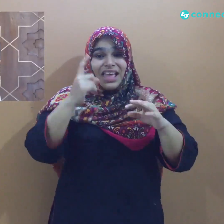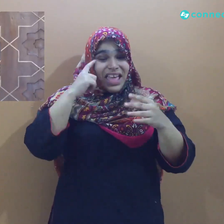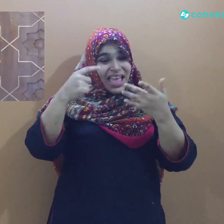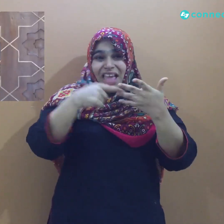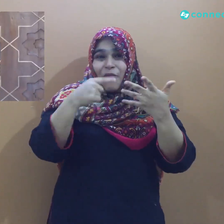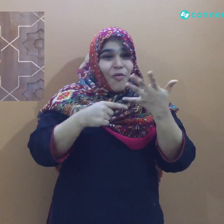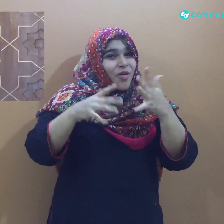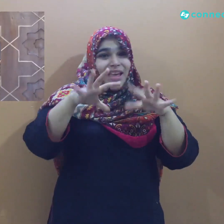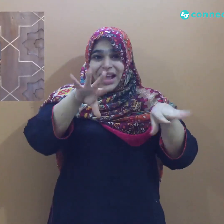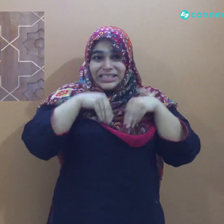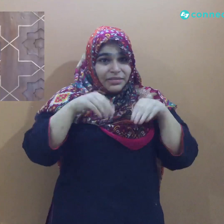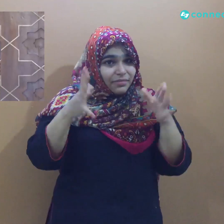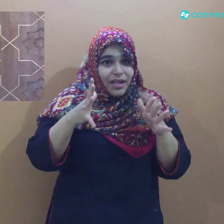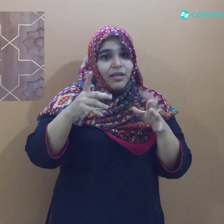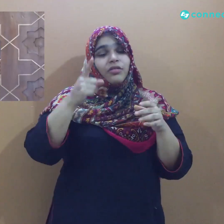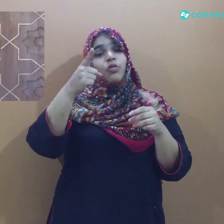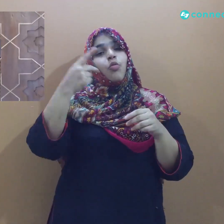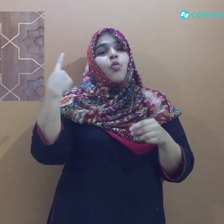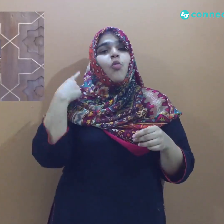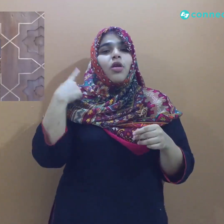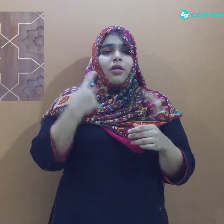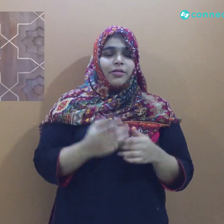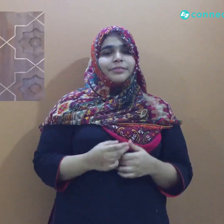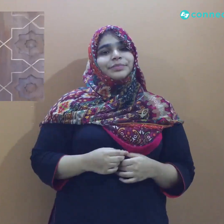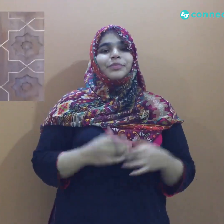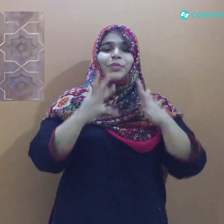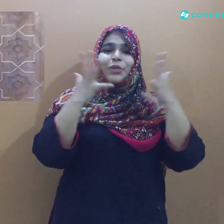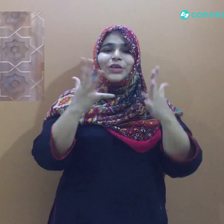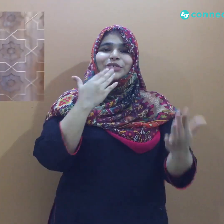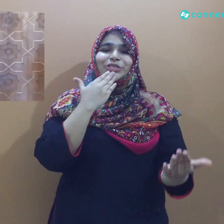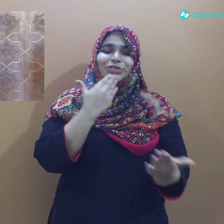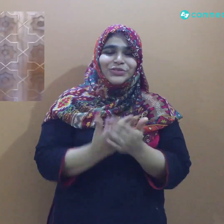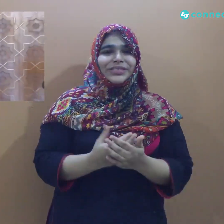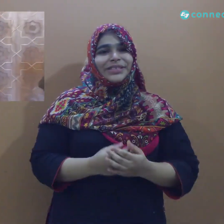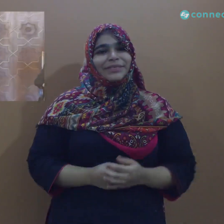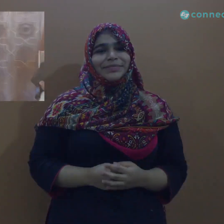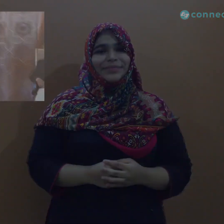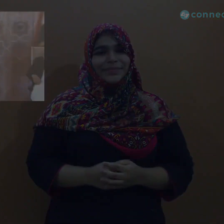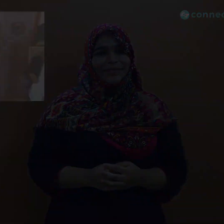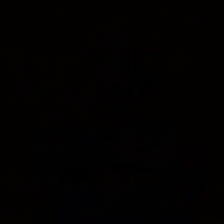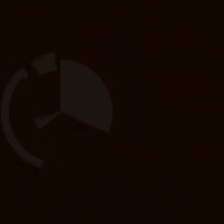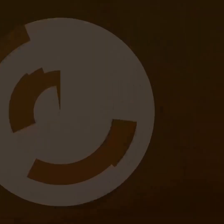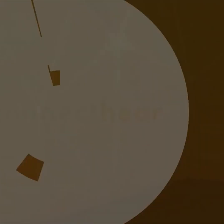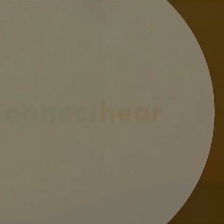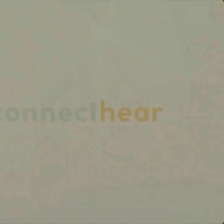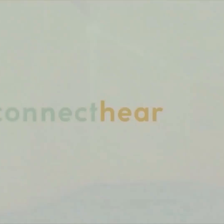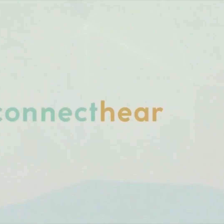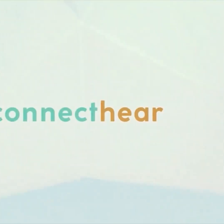تو اس میں خود بھی اب احتیاط کریں۔ بہت شکریہ جناب علی۔